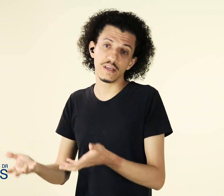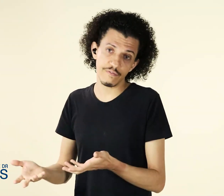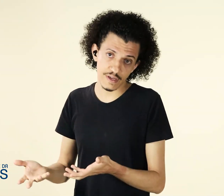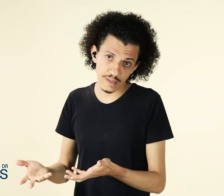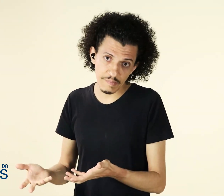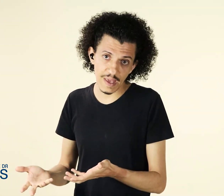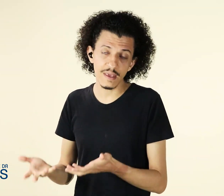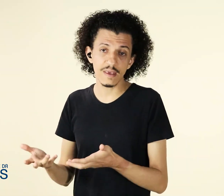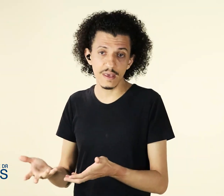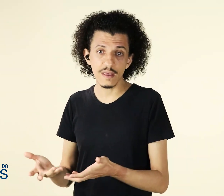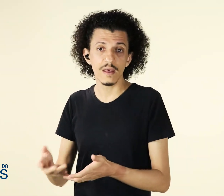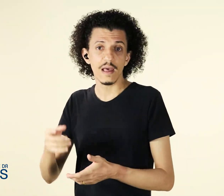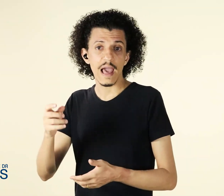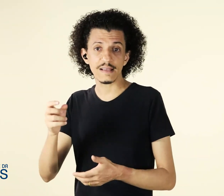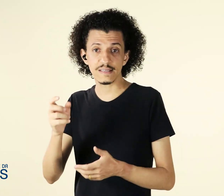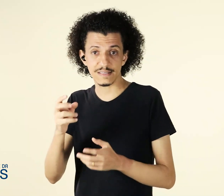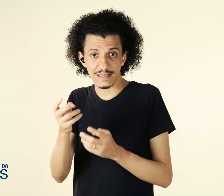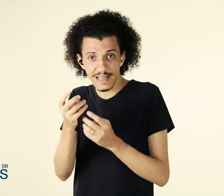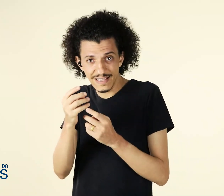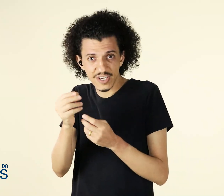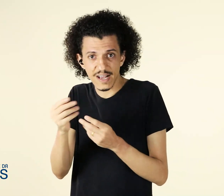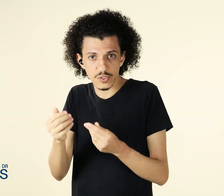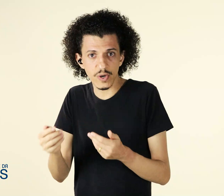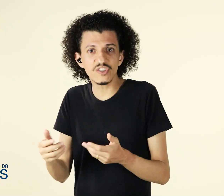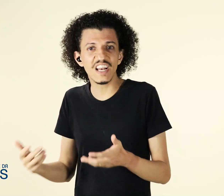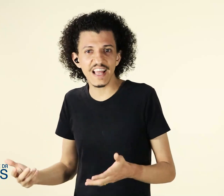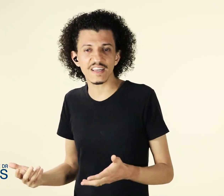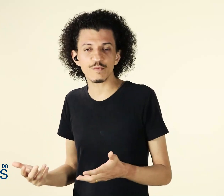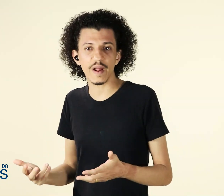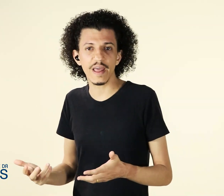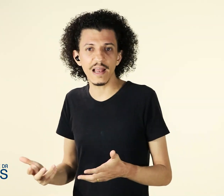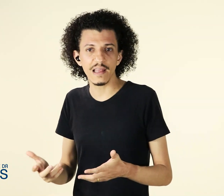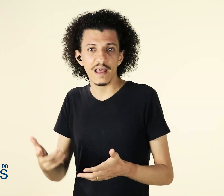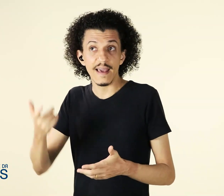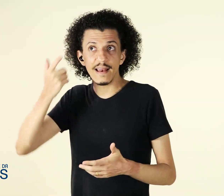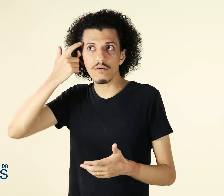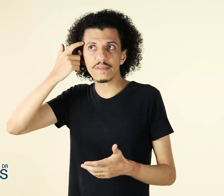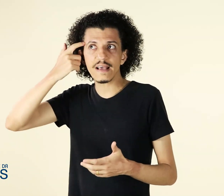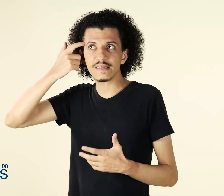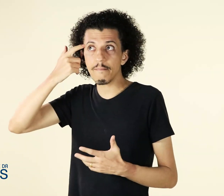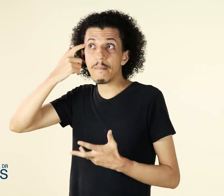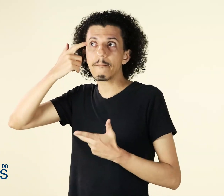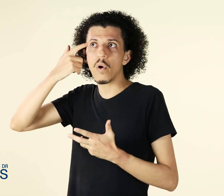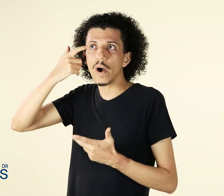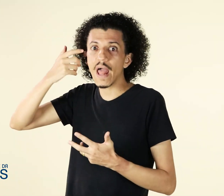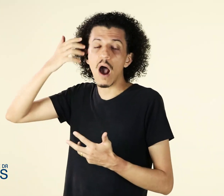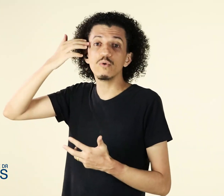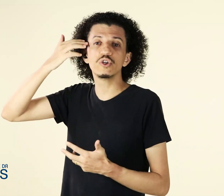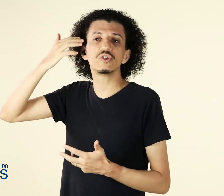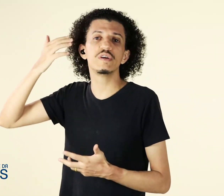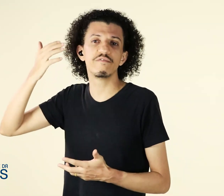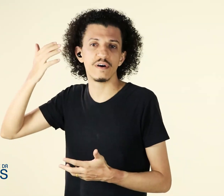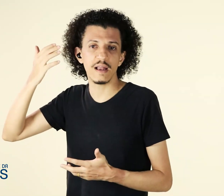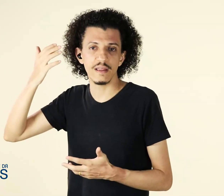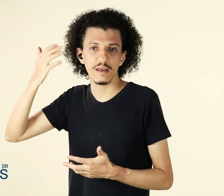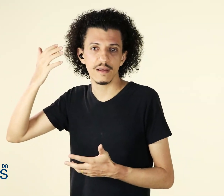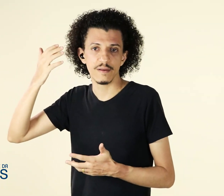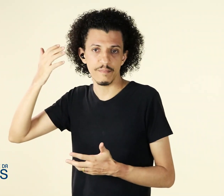significa também que essas indicações de letras para ele não tem essa memória auditiva ali.